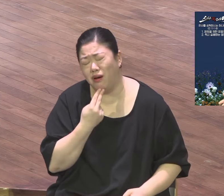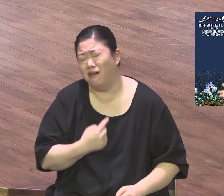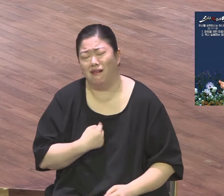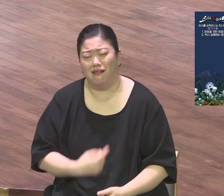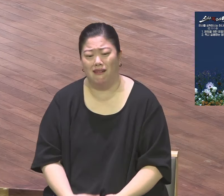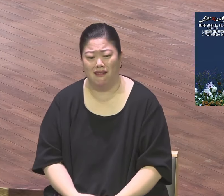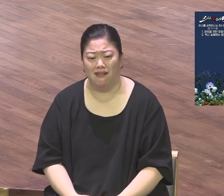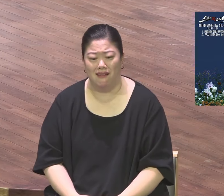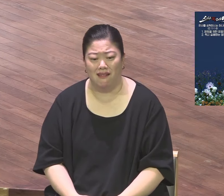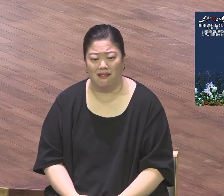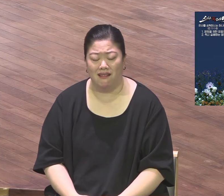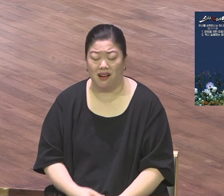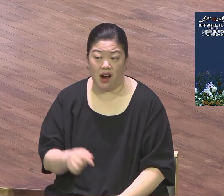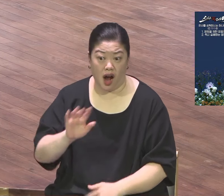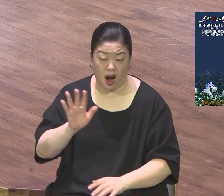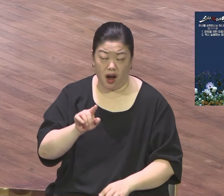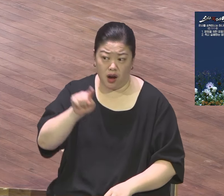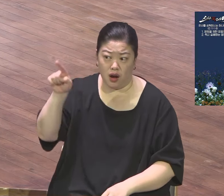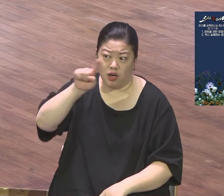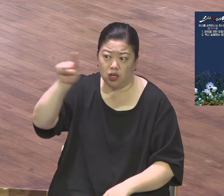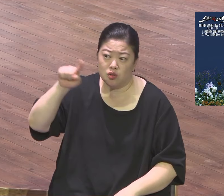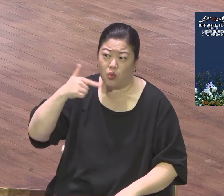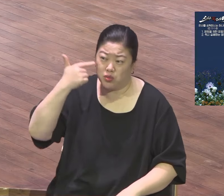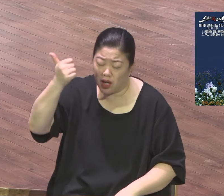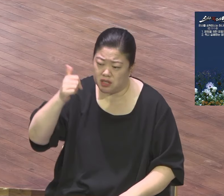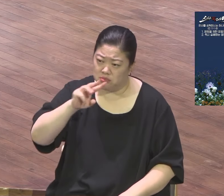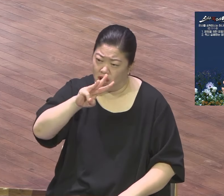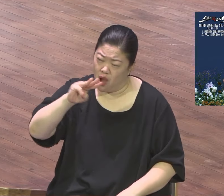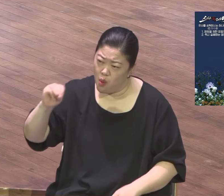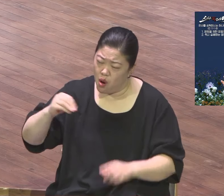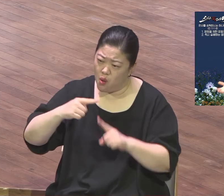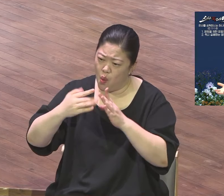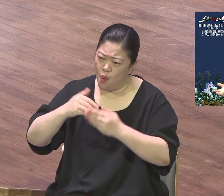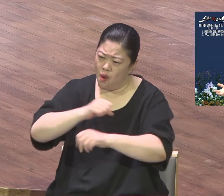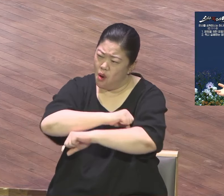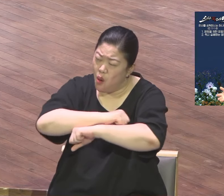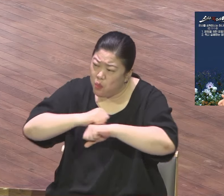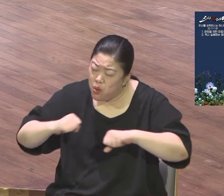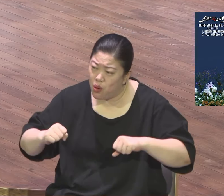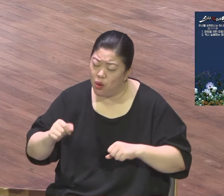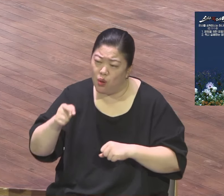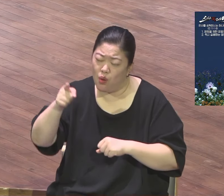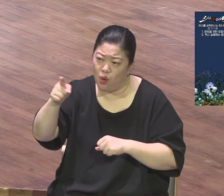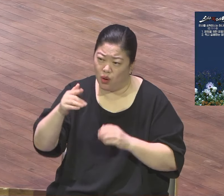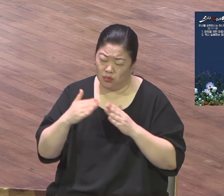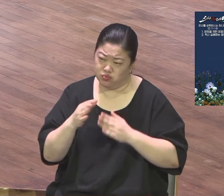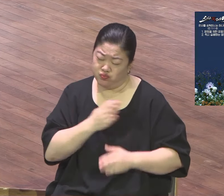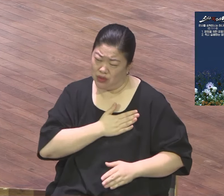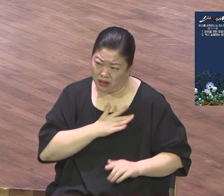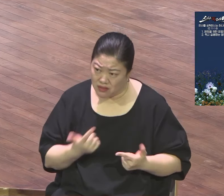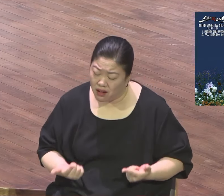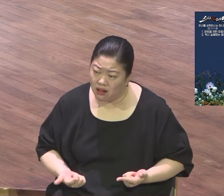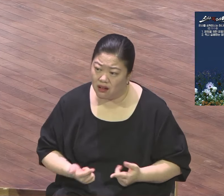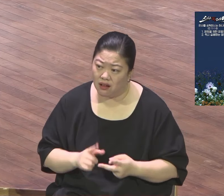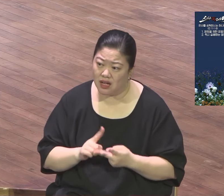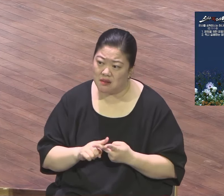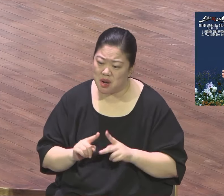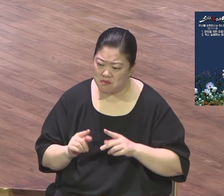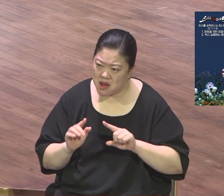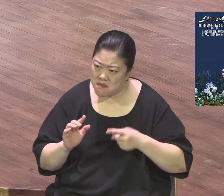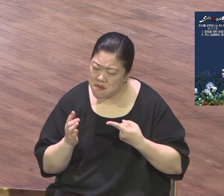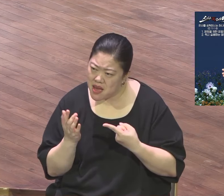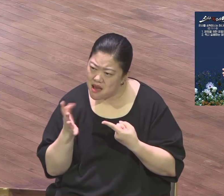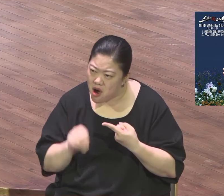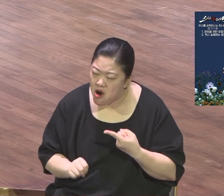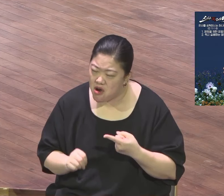남들은 엄청난 잘나가는 사람인 줄 알지만 내 개인은 그런 게 하나도 없었습니다. 하나님 앞에서는